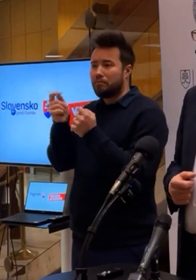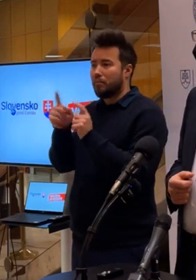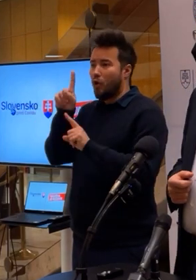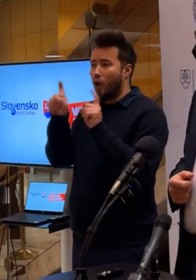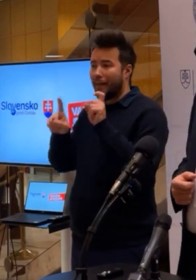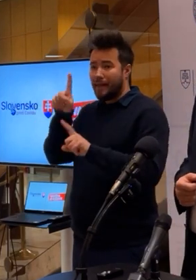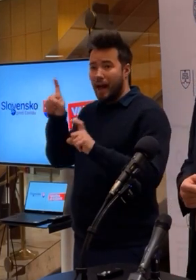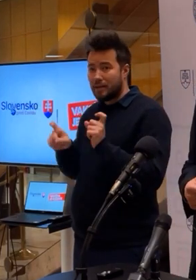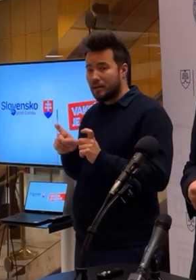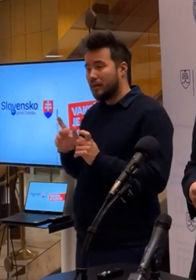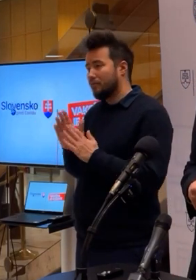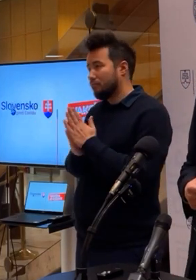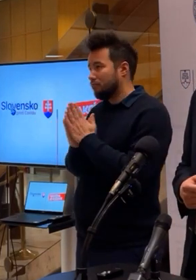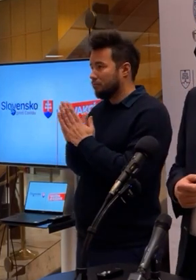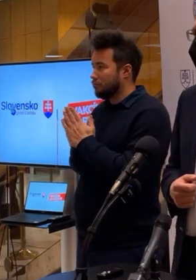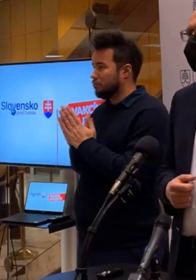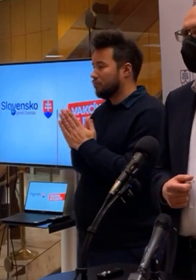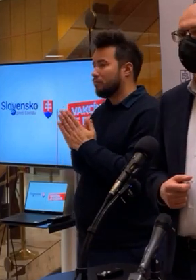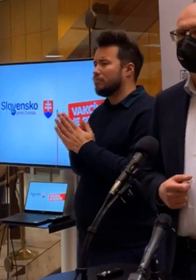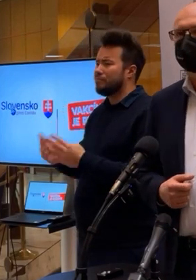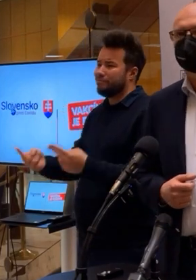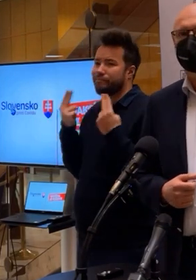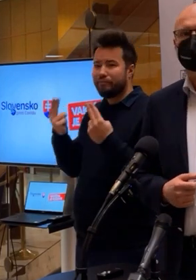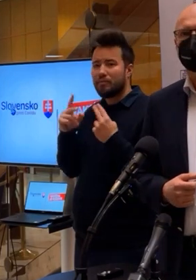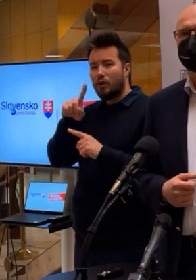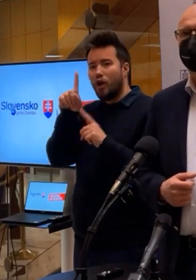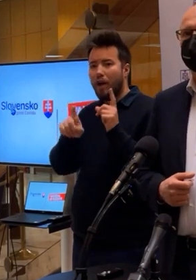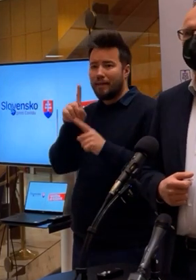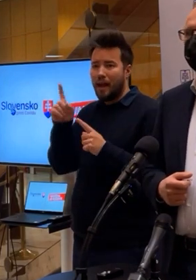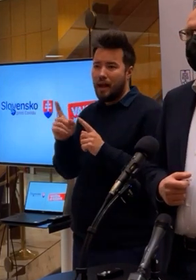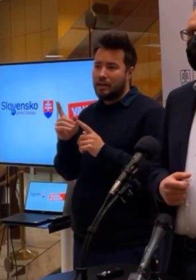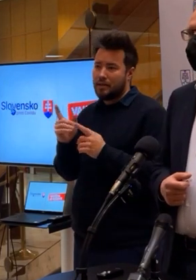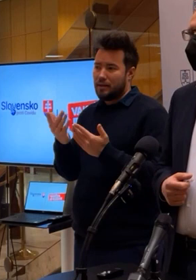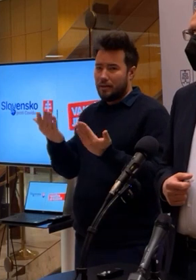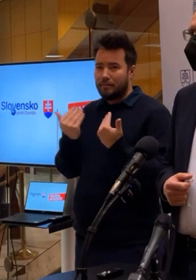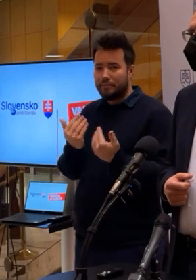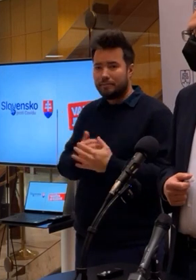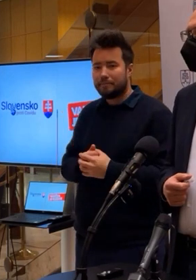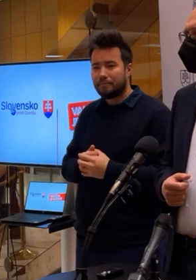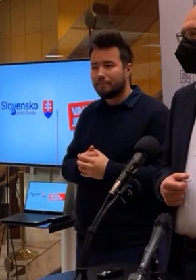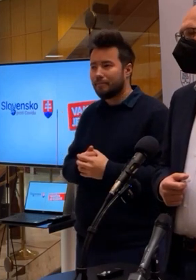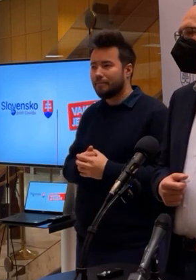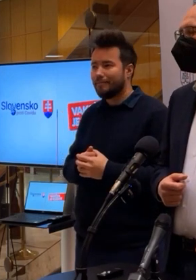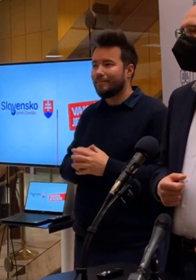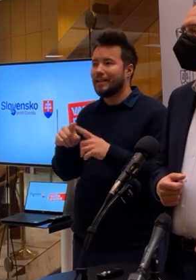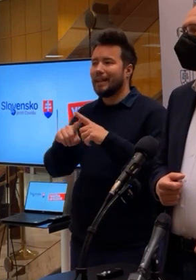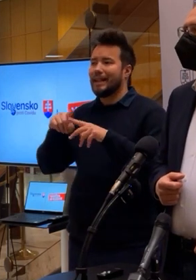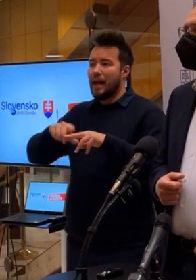A skúsme teda také tie najdôležitejšie otázky. Nech sa páči.